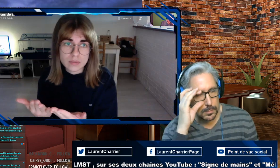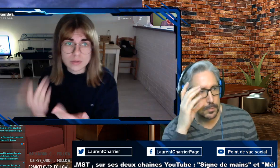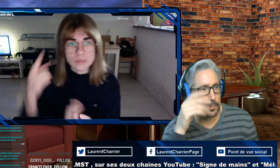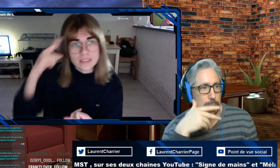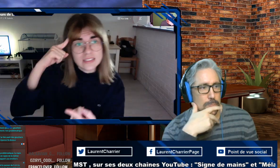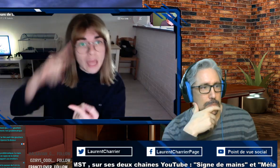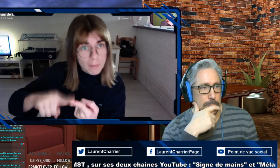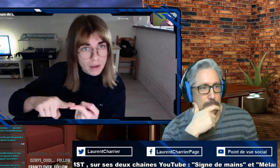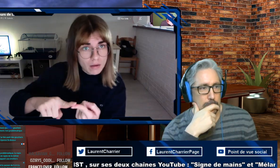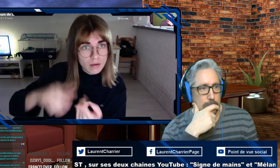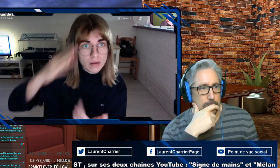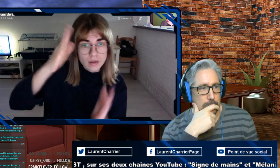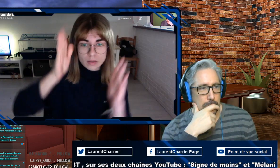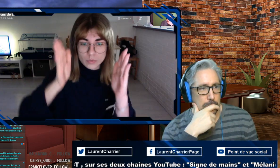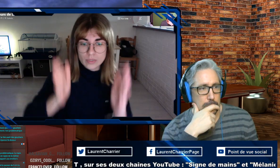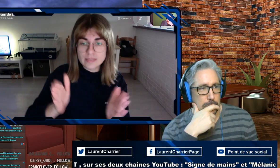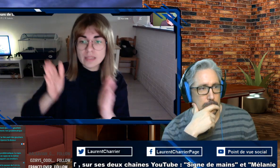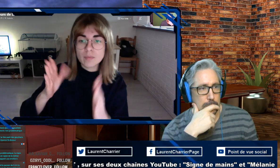bouquin, parce qu'il y a des thèmes,